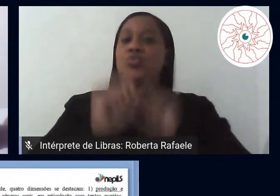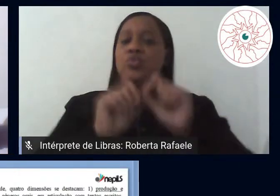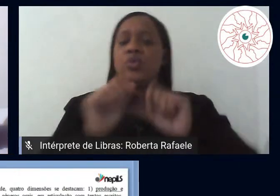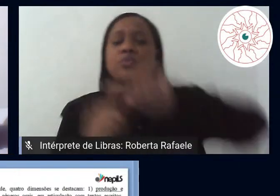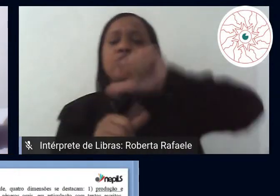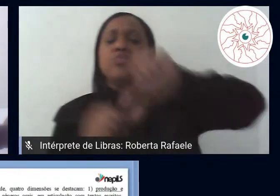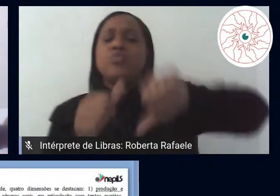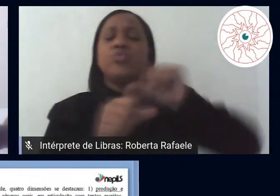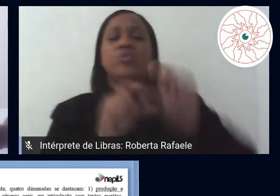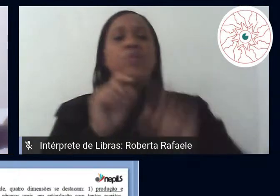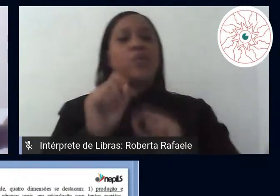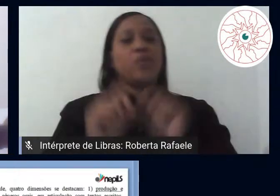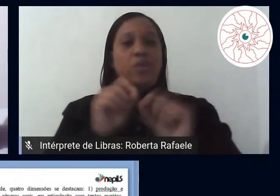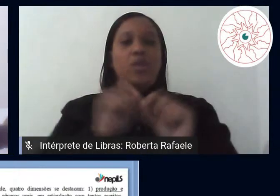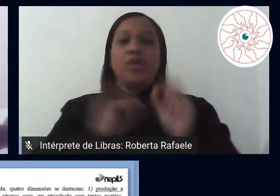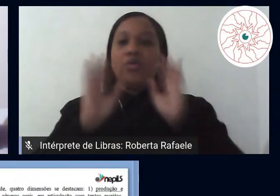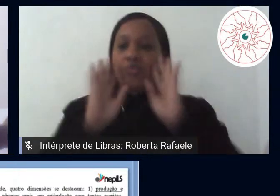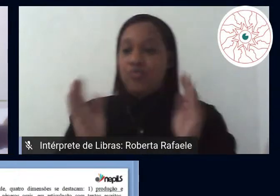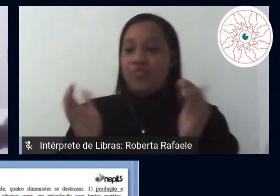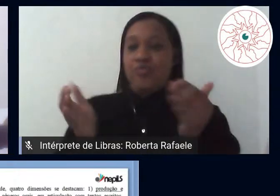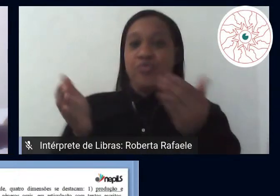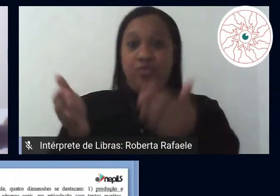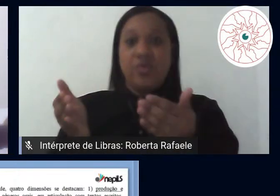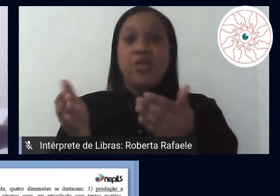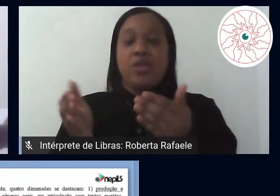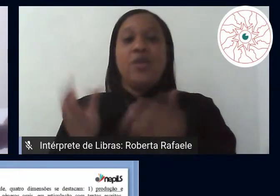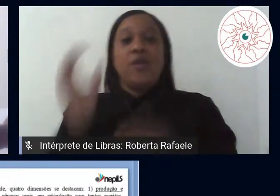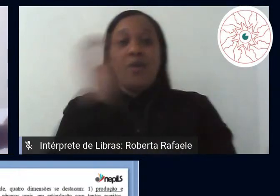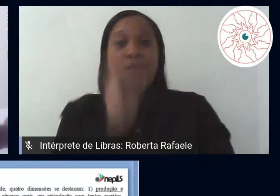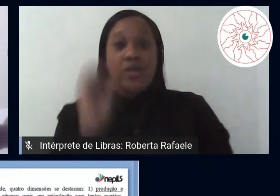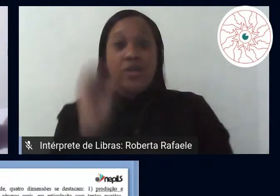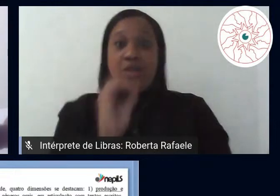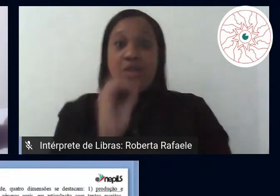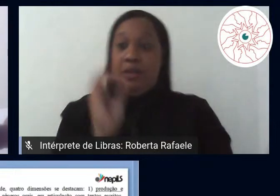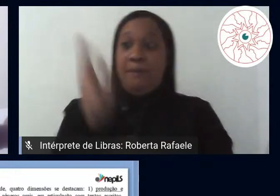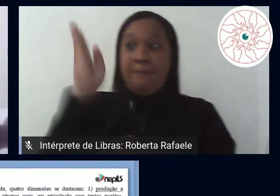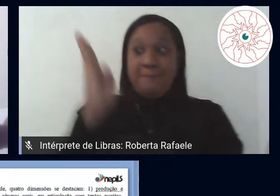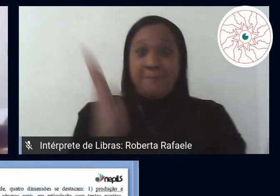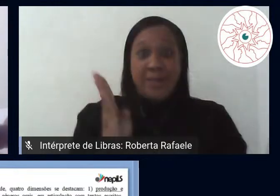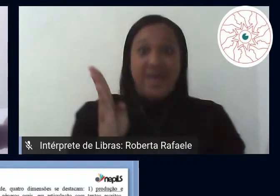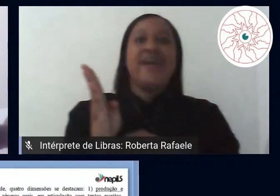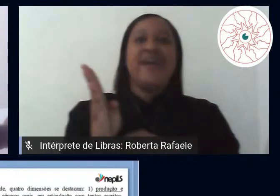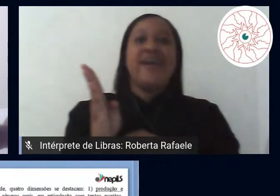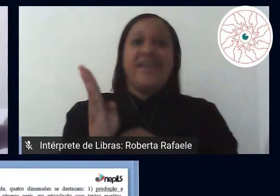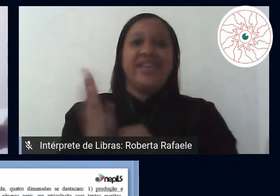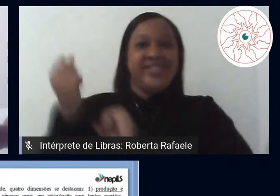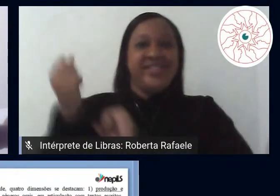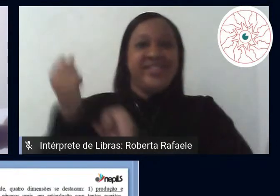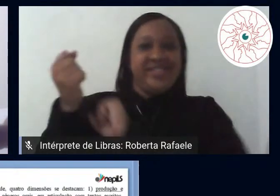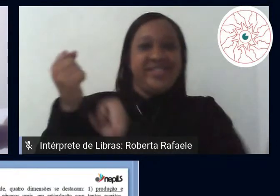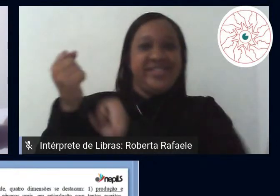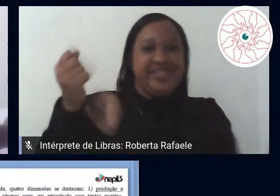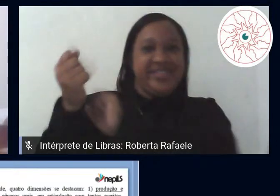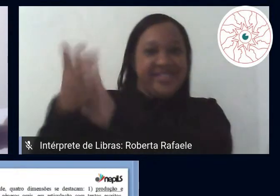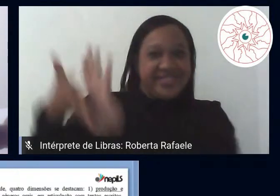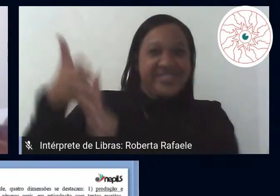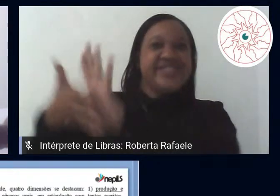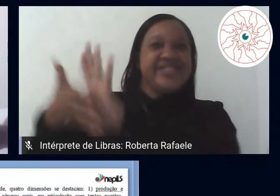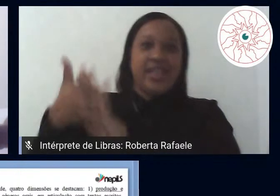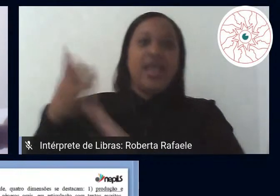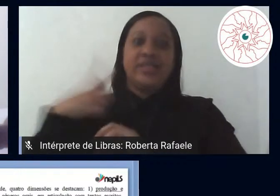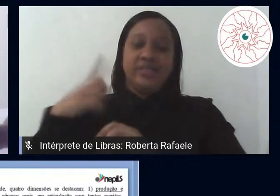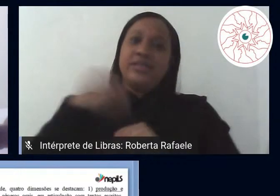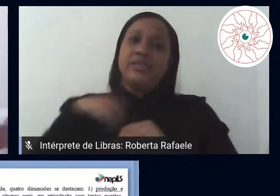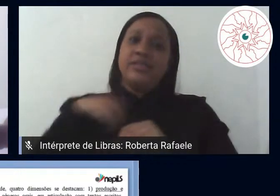pouquinho, coloca eixo da oralização barra sinalização. Aí tem uma adaptação desse parágrafo